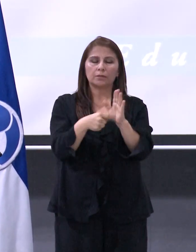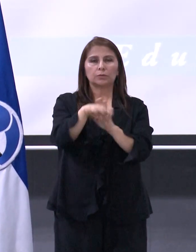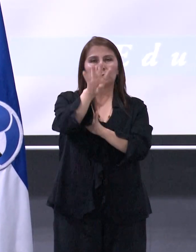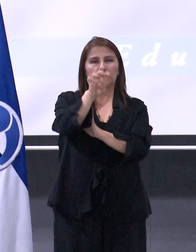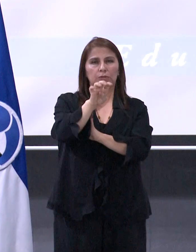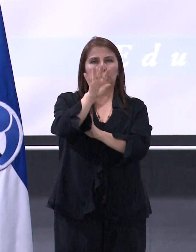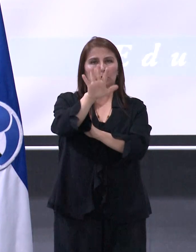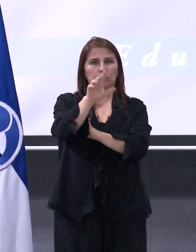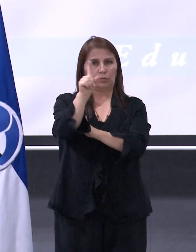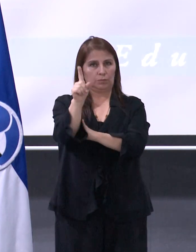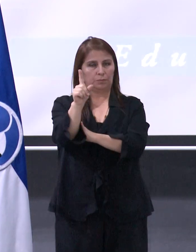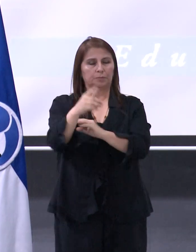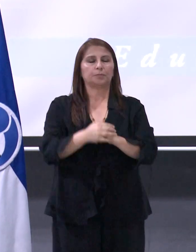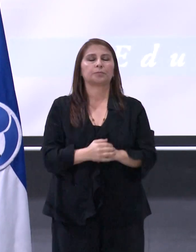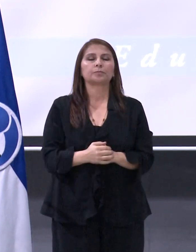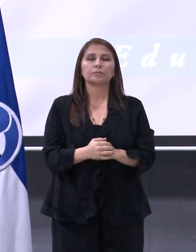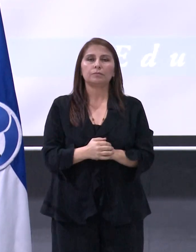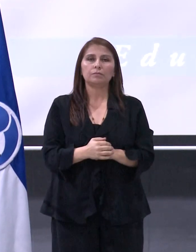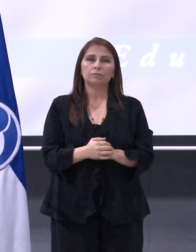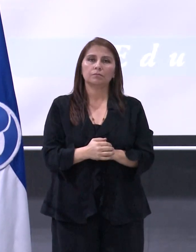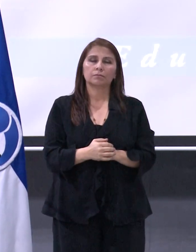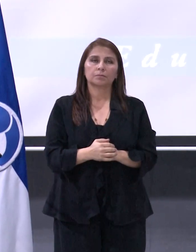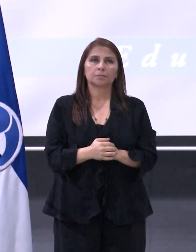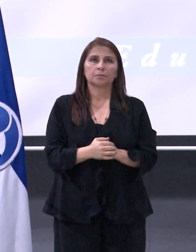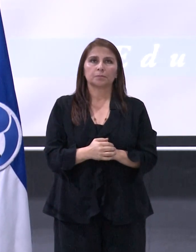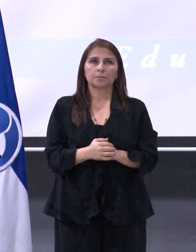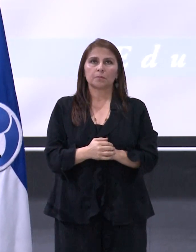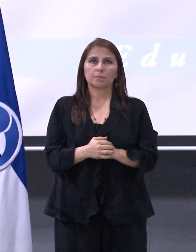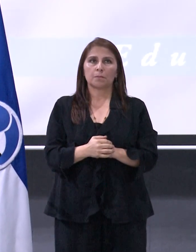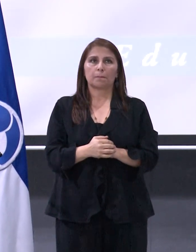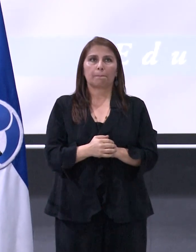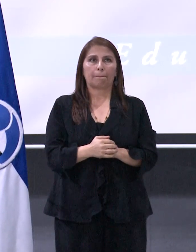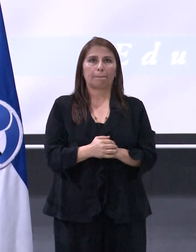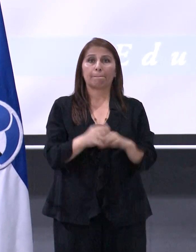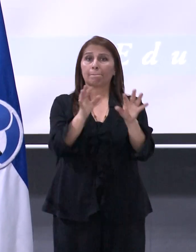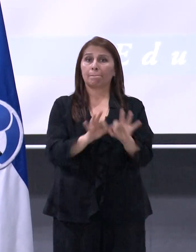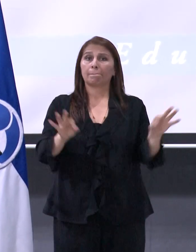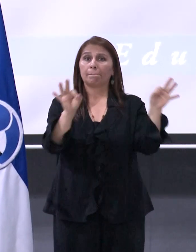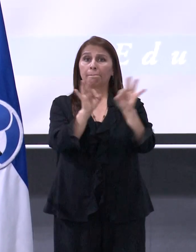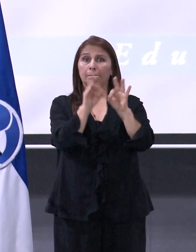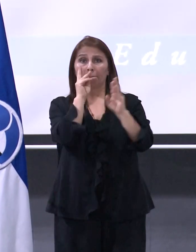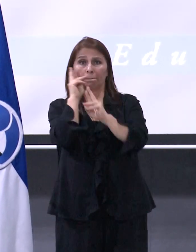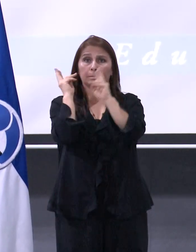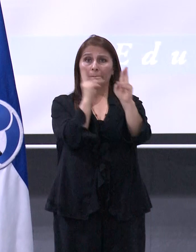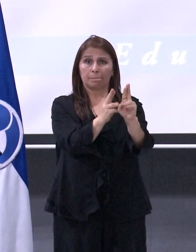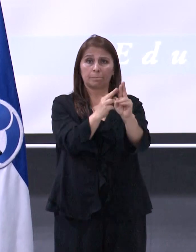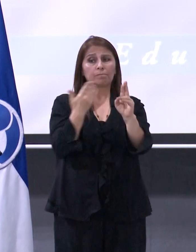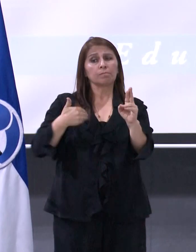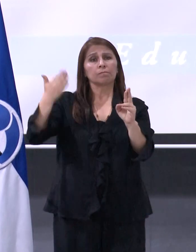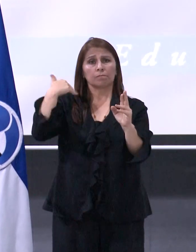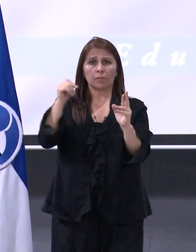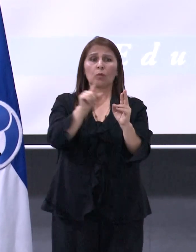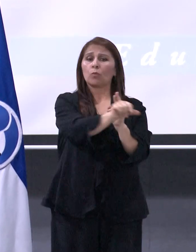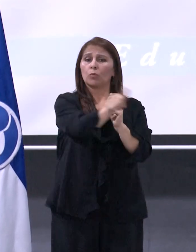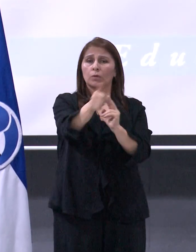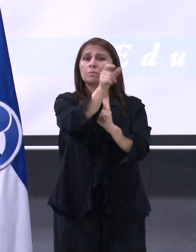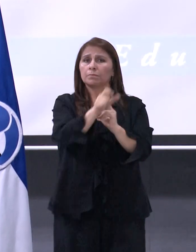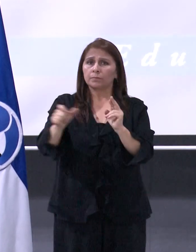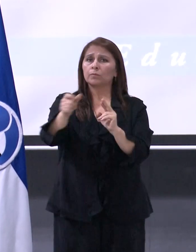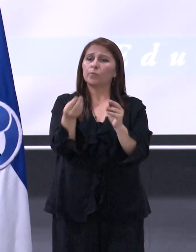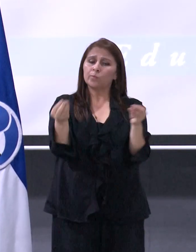1951 hay que decir que como lo han documentado varios intelectuales de